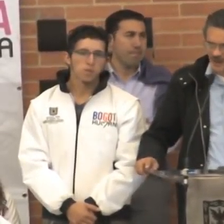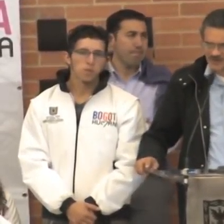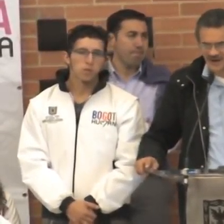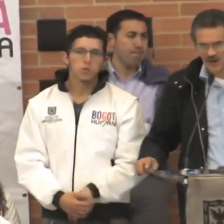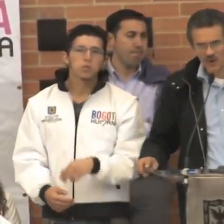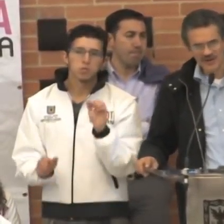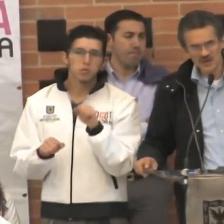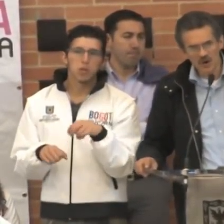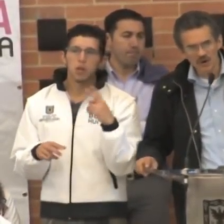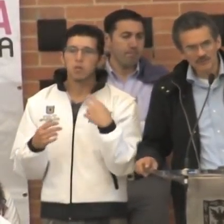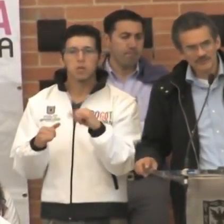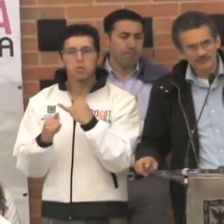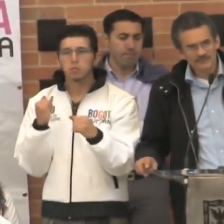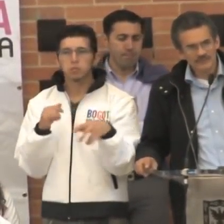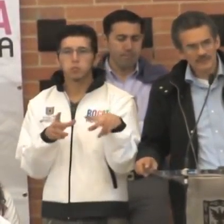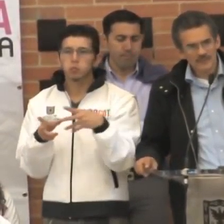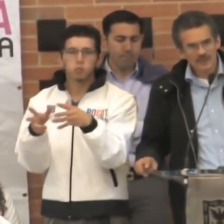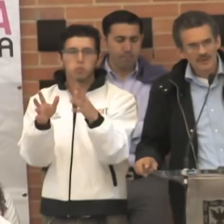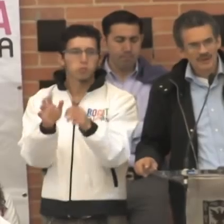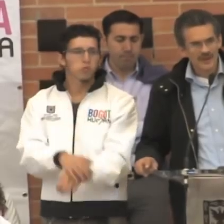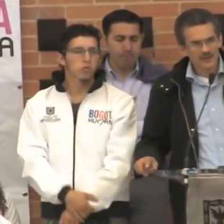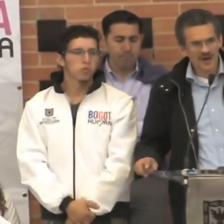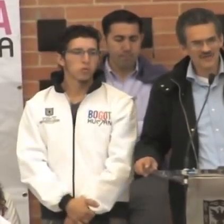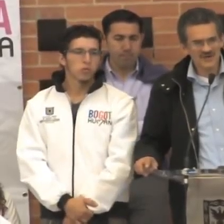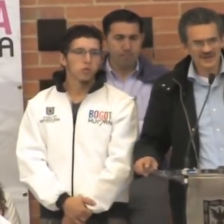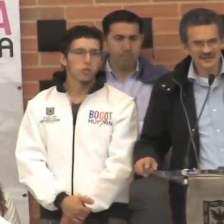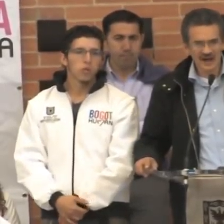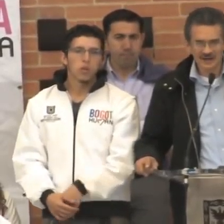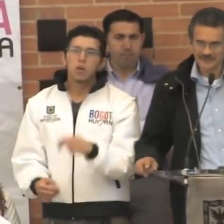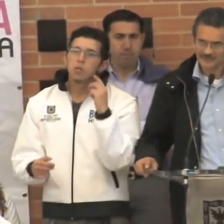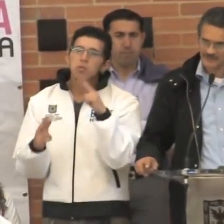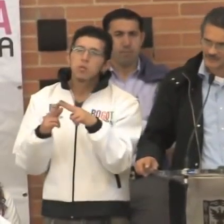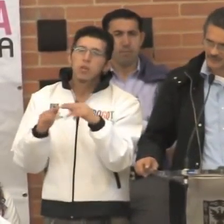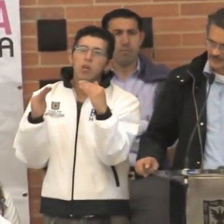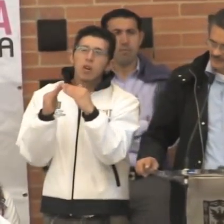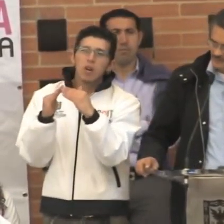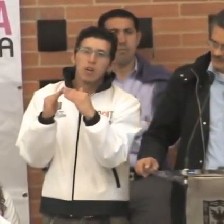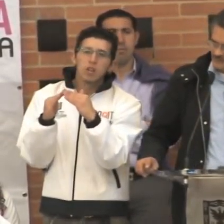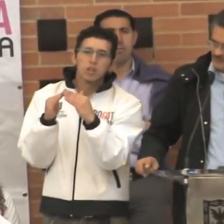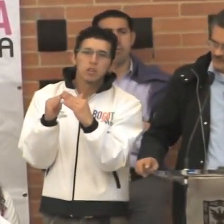y terminamos el recorrido en una vivienda